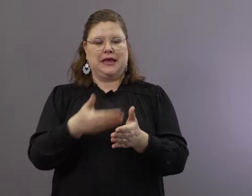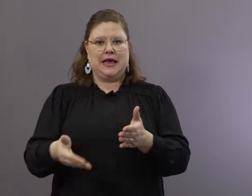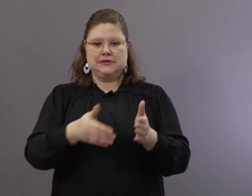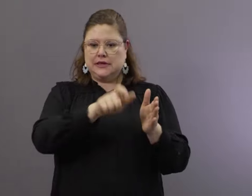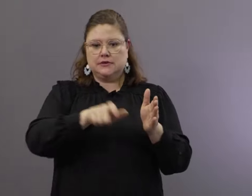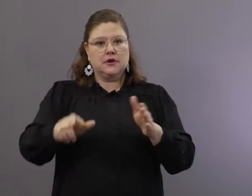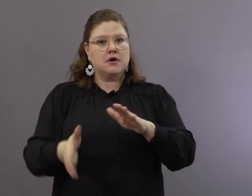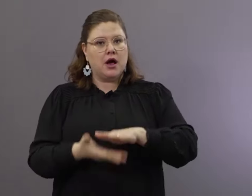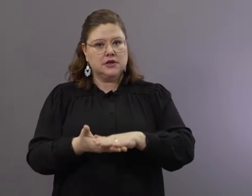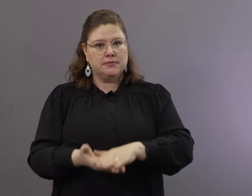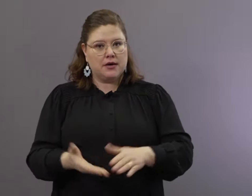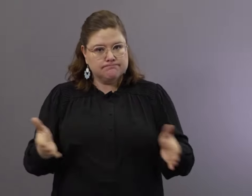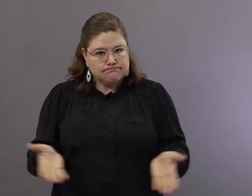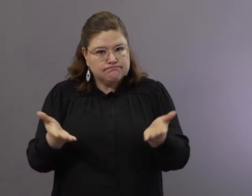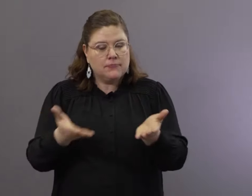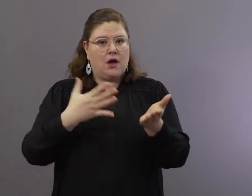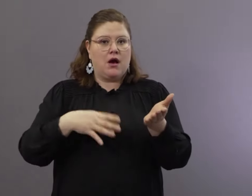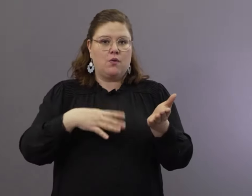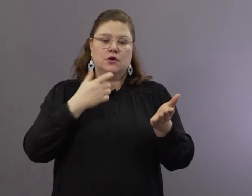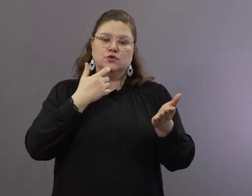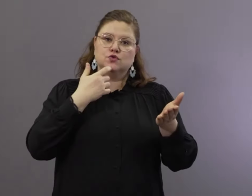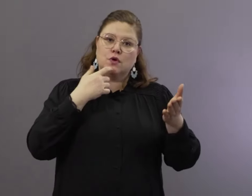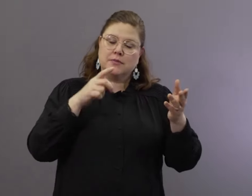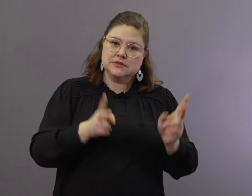ihmisten asemaa niin kansallisesti kuin